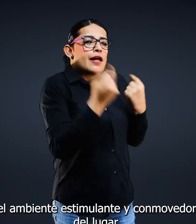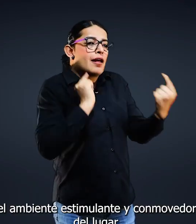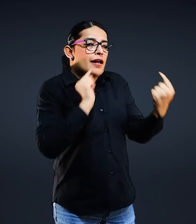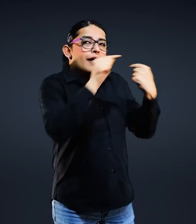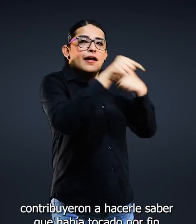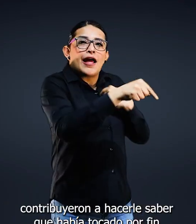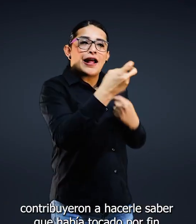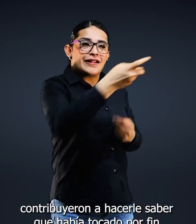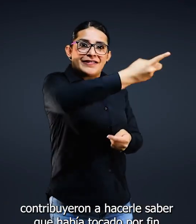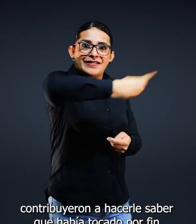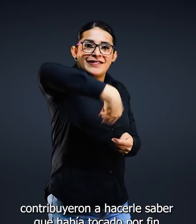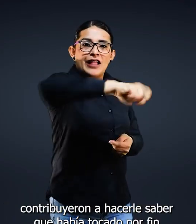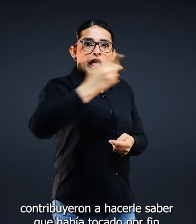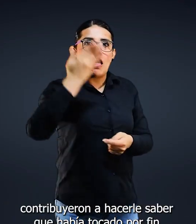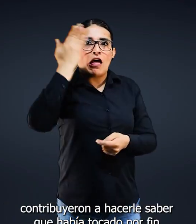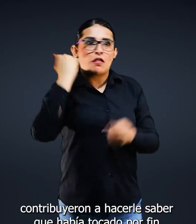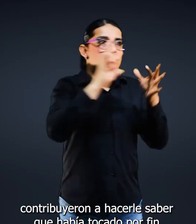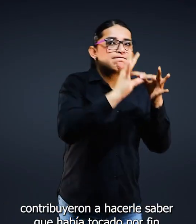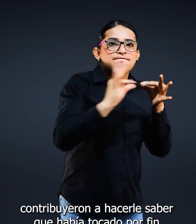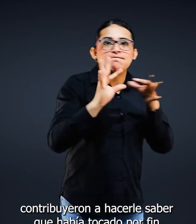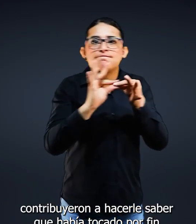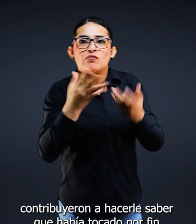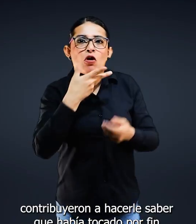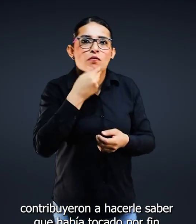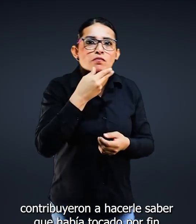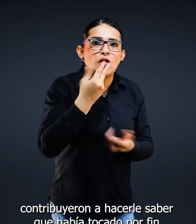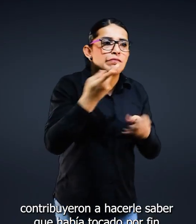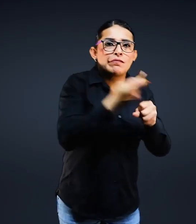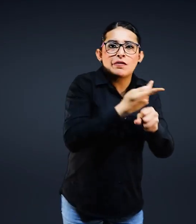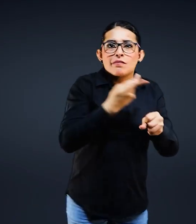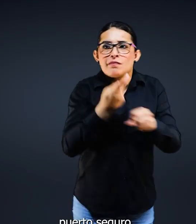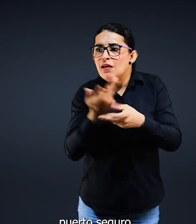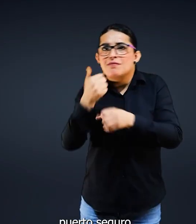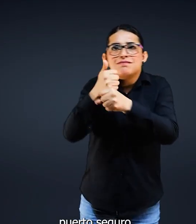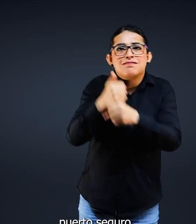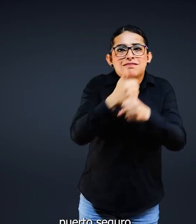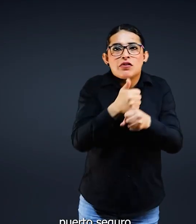lugar, contribuyeron a hacerle saber que había tocado, por fin, puerto seguro.